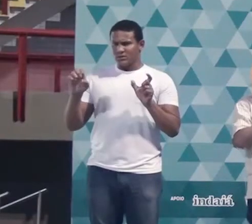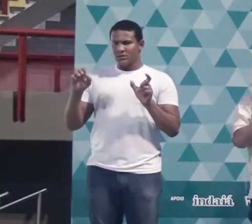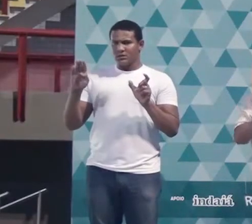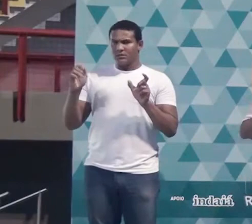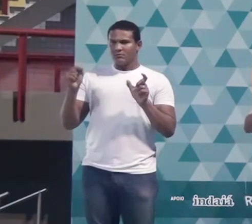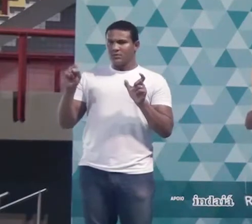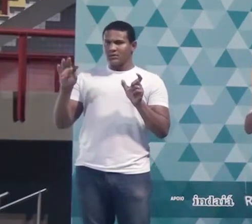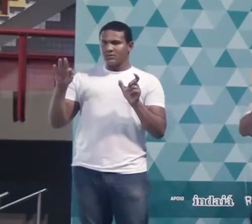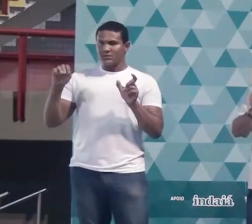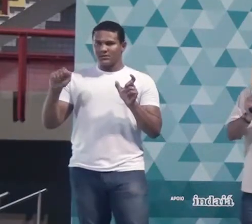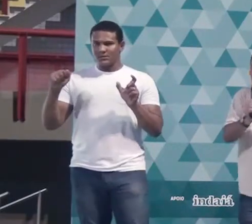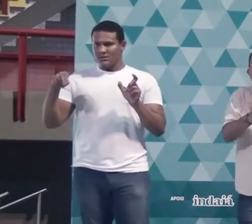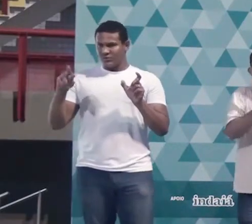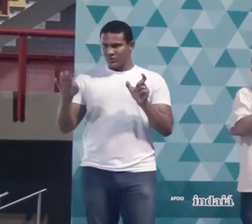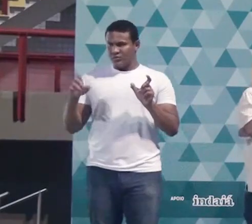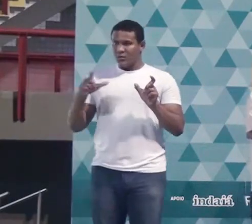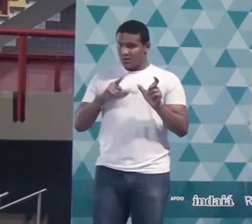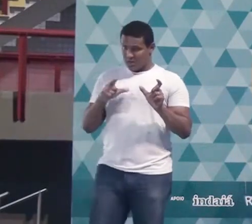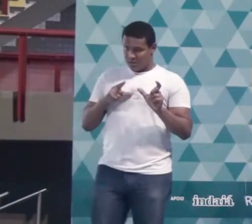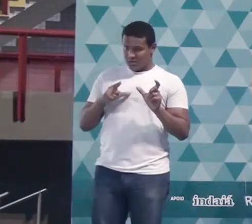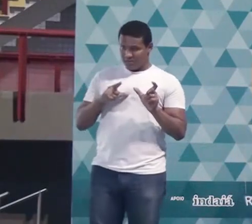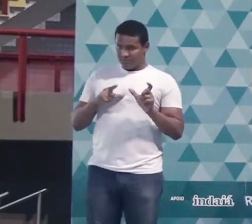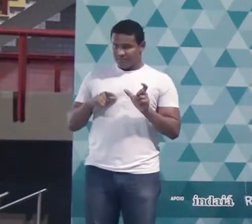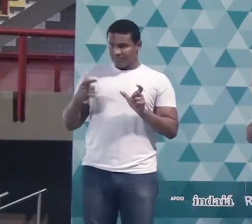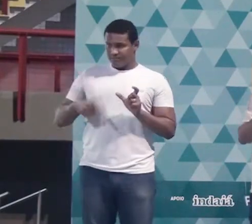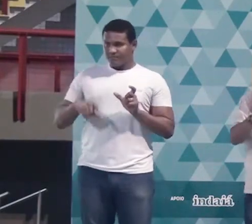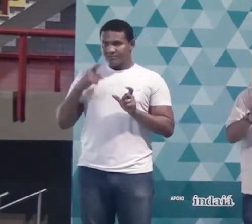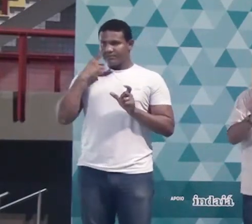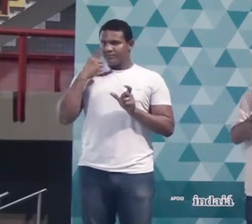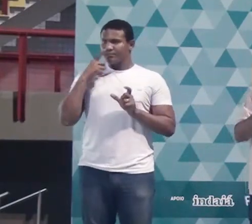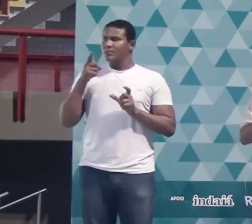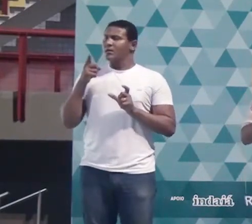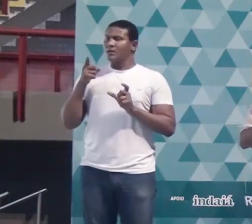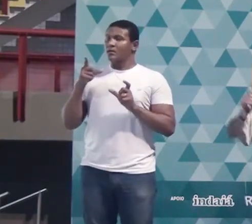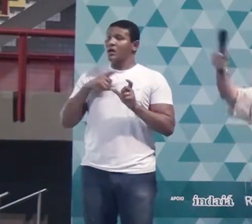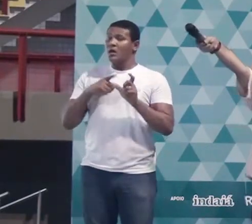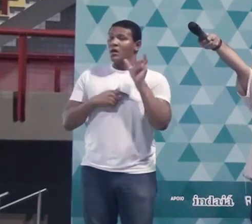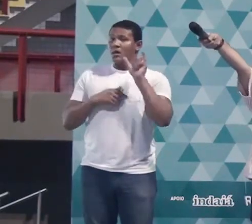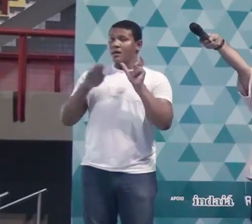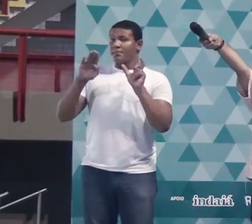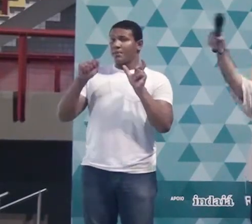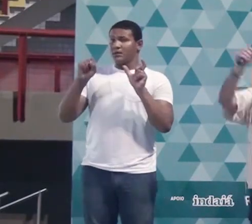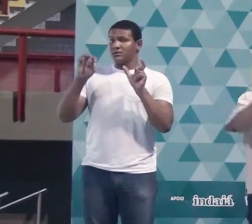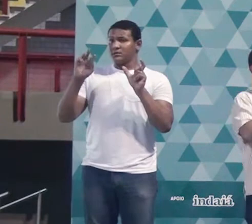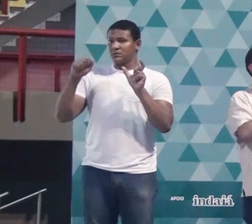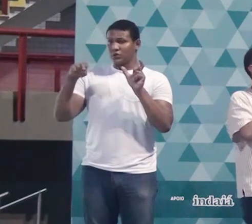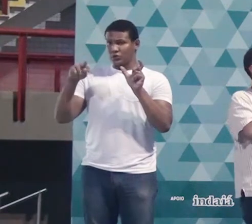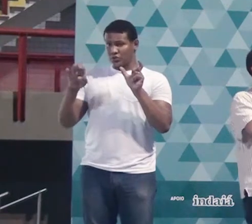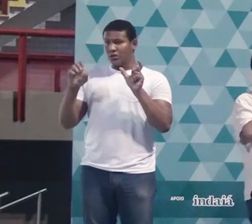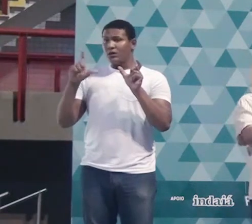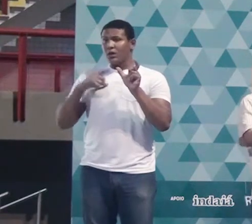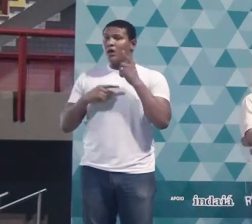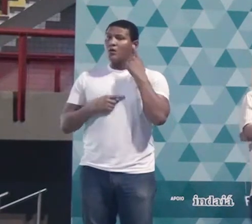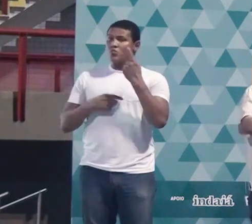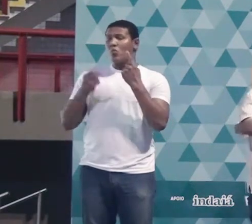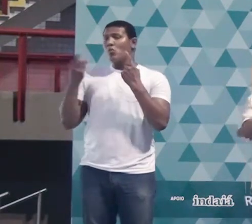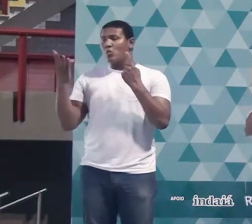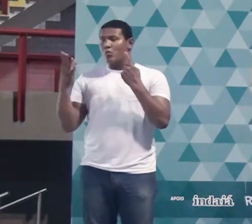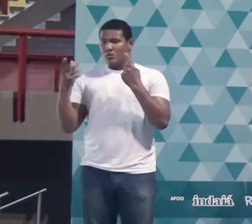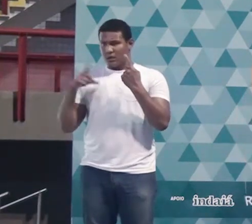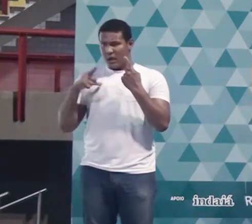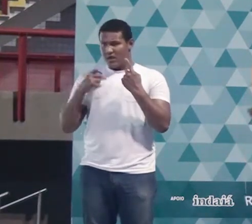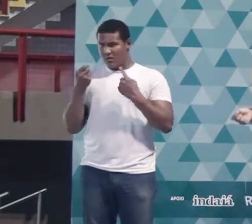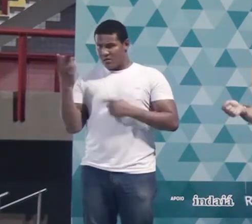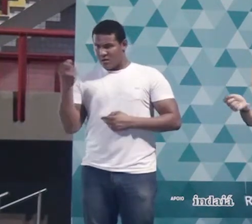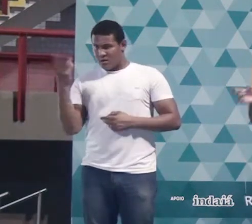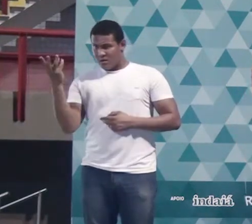corta e edita. Existe plural para bastante, sim ou não? Muito bem, povo sabido é assim,